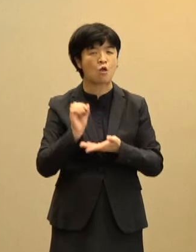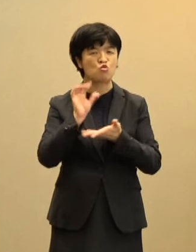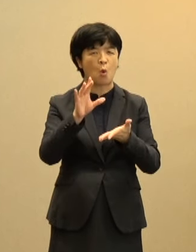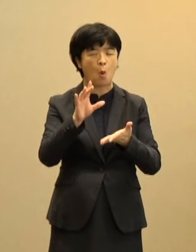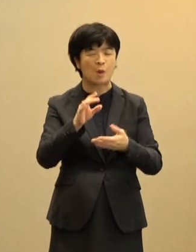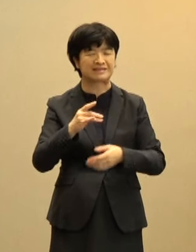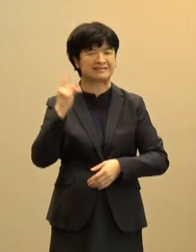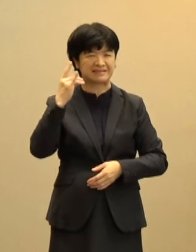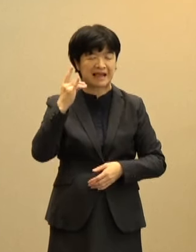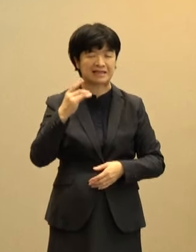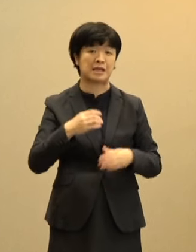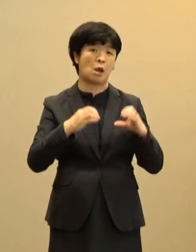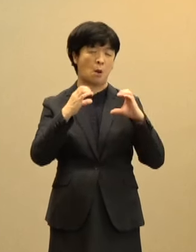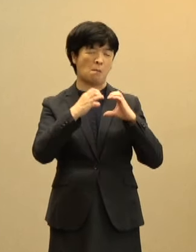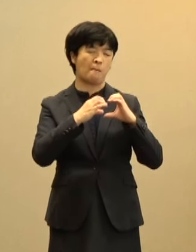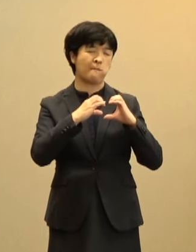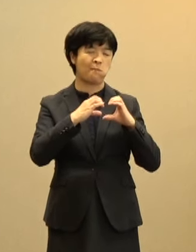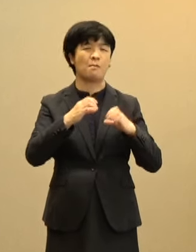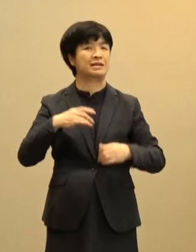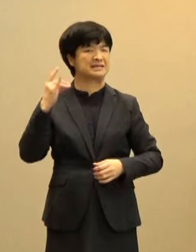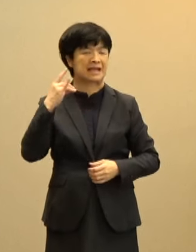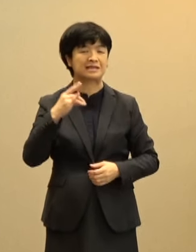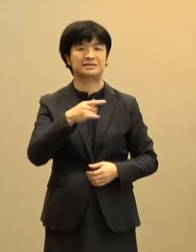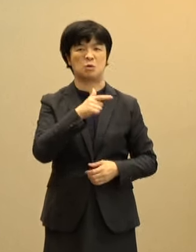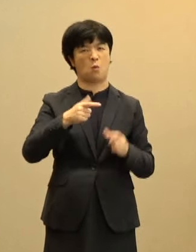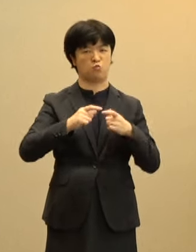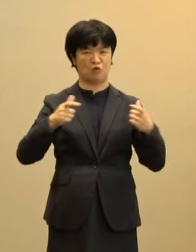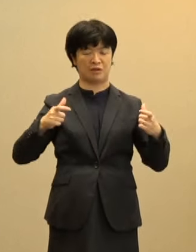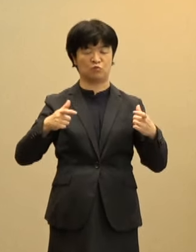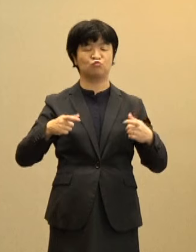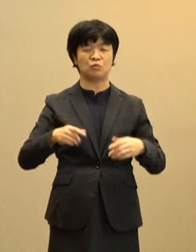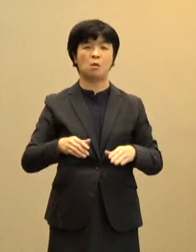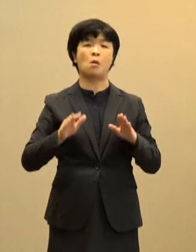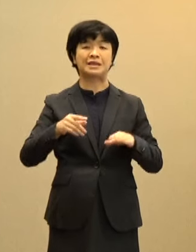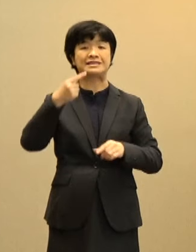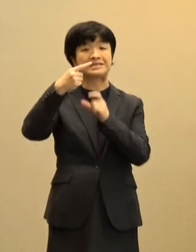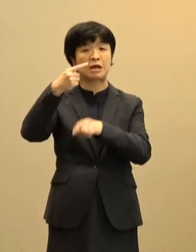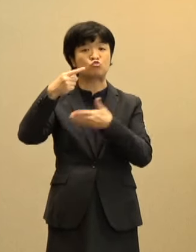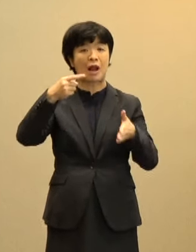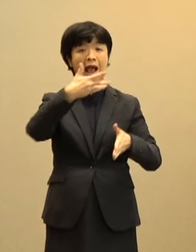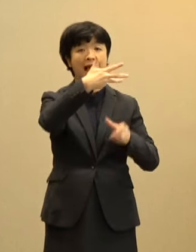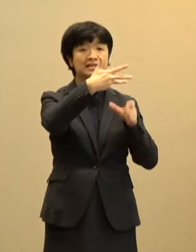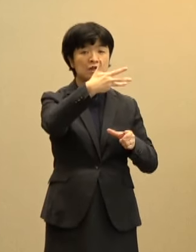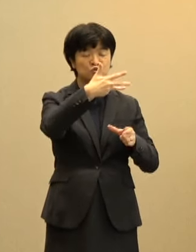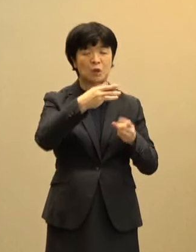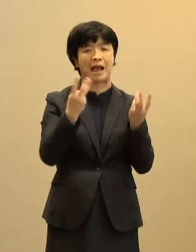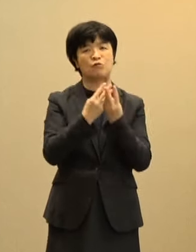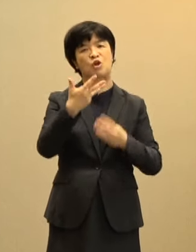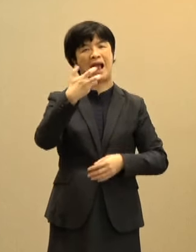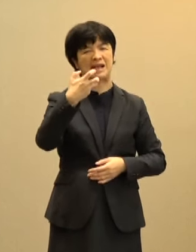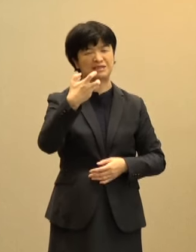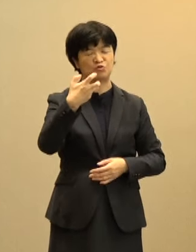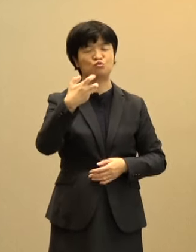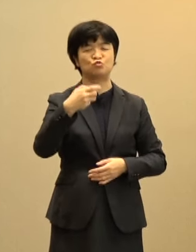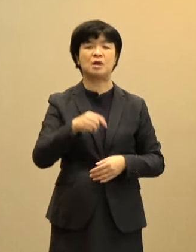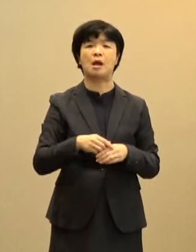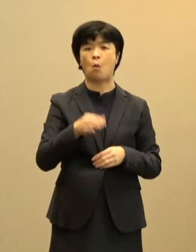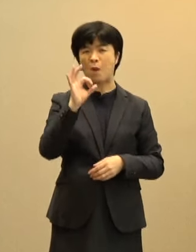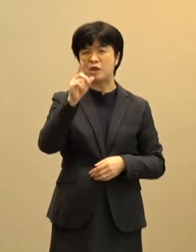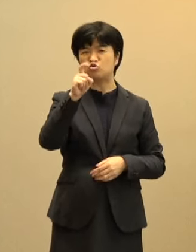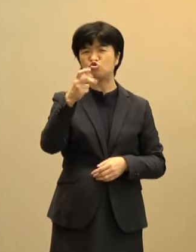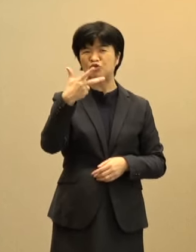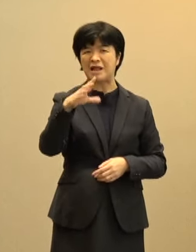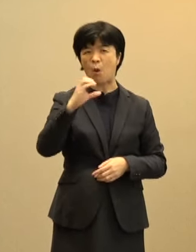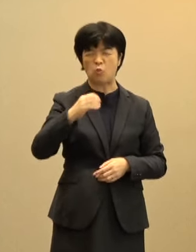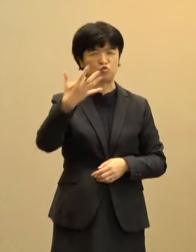全国的に急増しており、県内でも本年1月から8月末までの被害は 80件、約17億円に